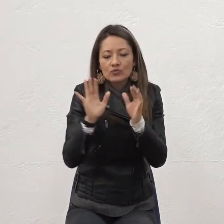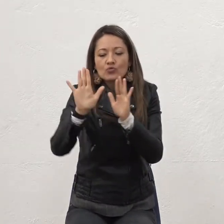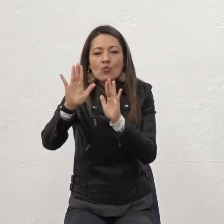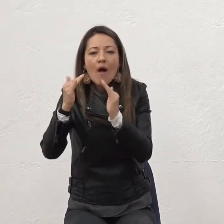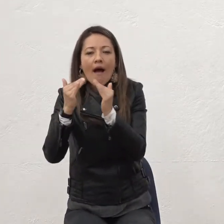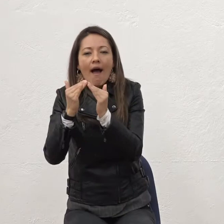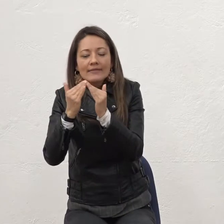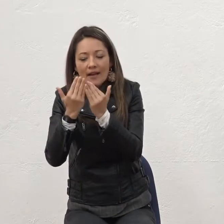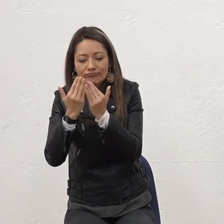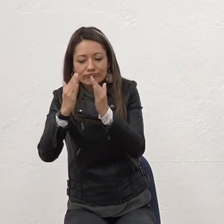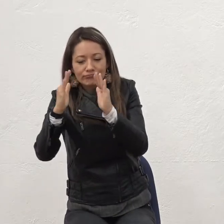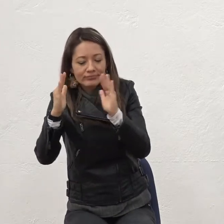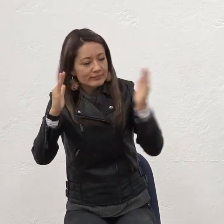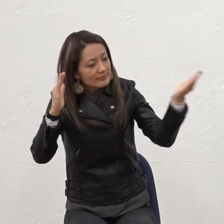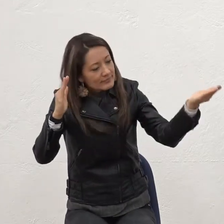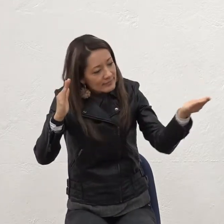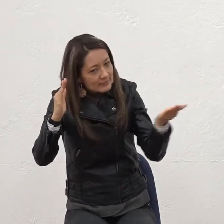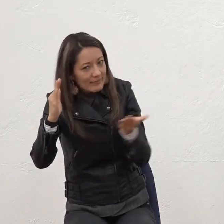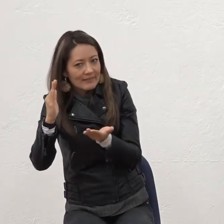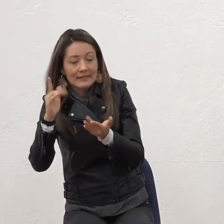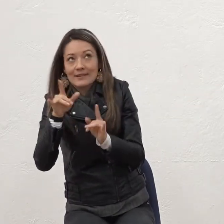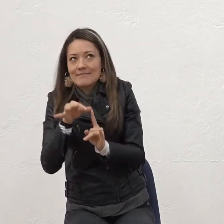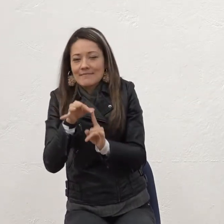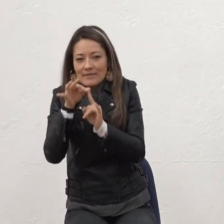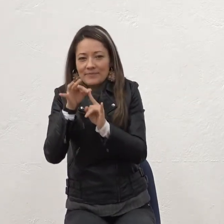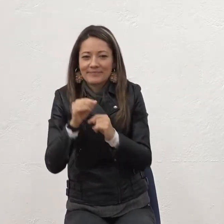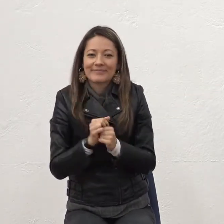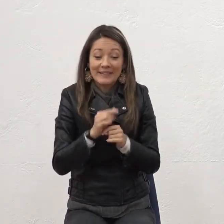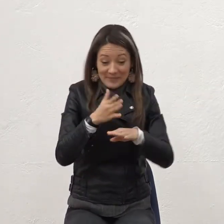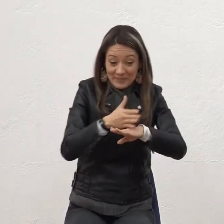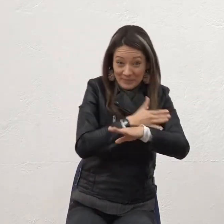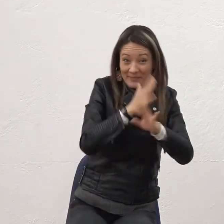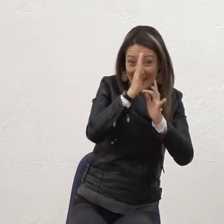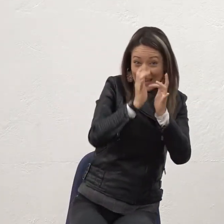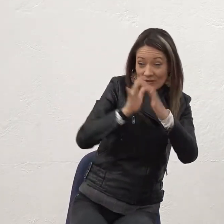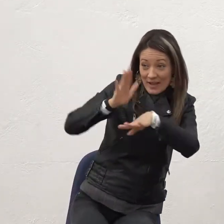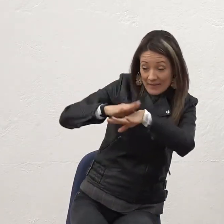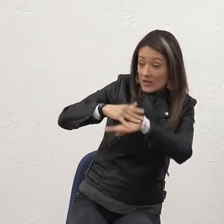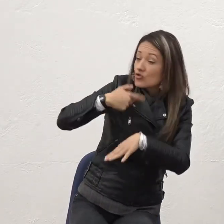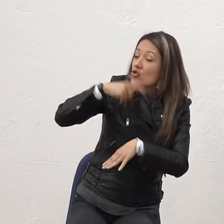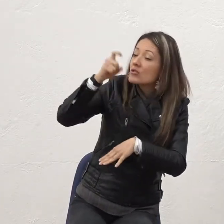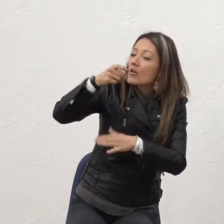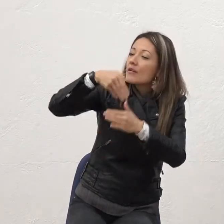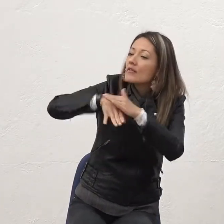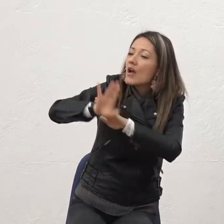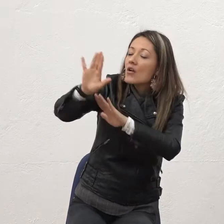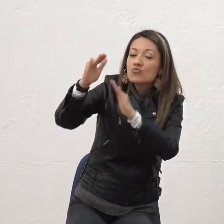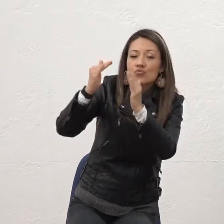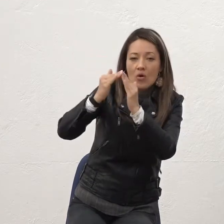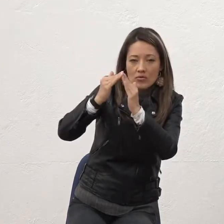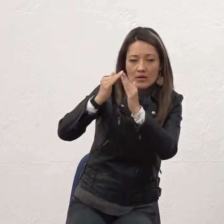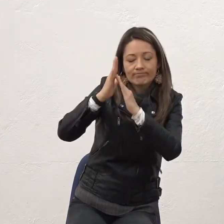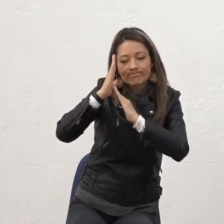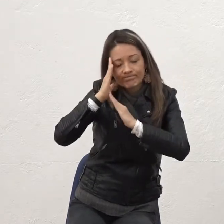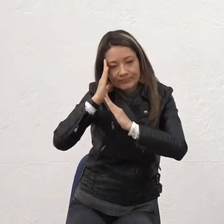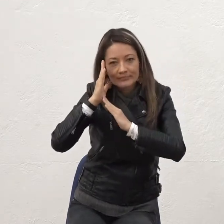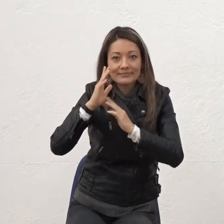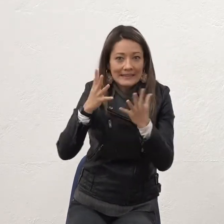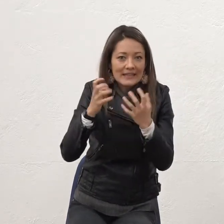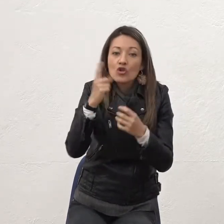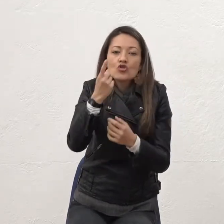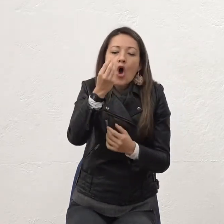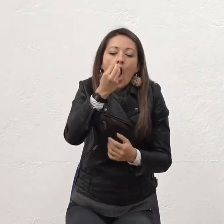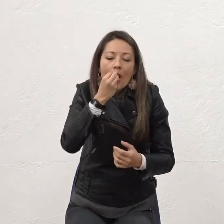alguien. Si aquí dice, es necesario que pose, o sea, no solamente hablaba pues de un alimento, iba a quedarse